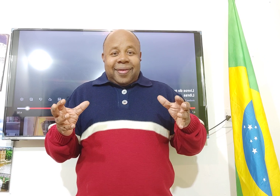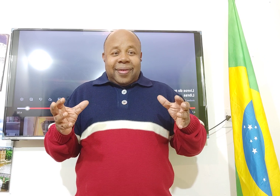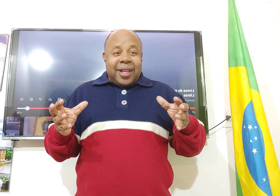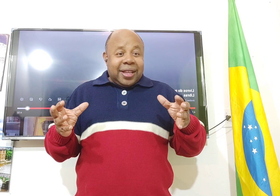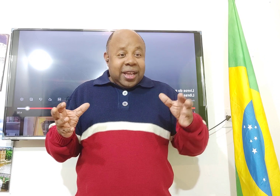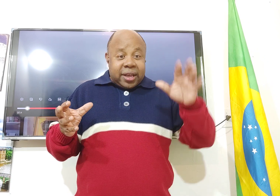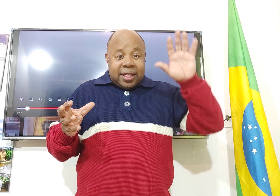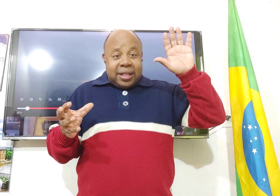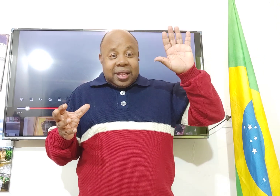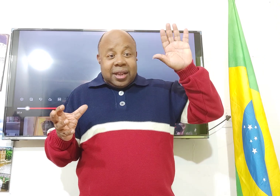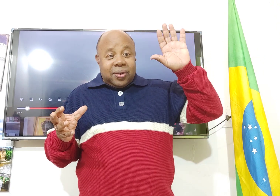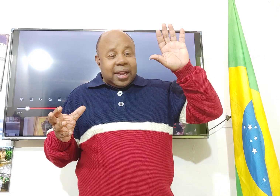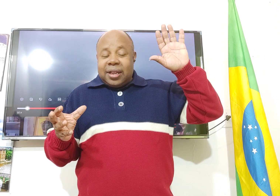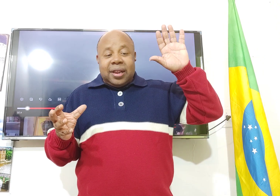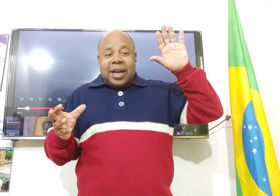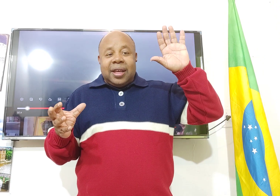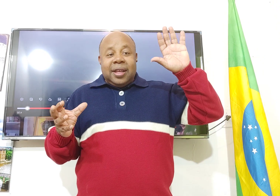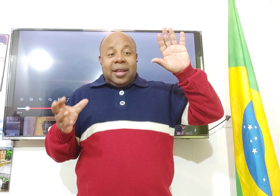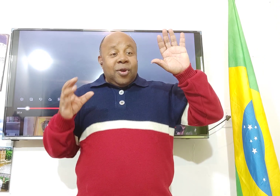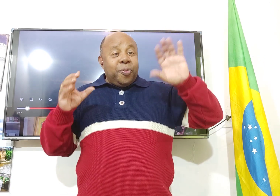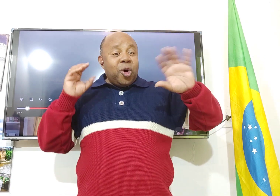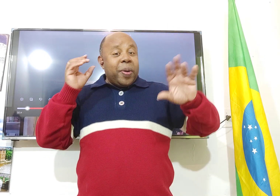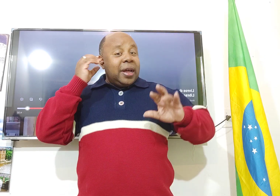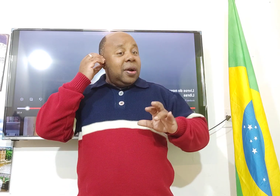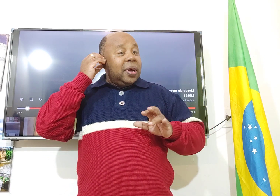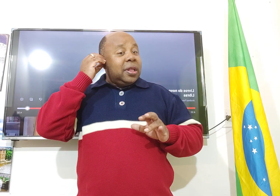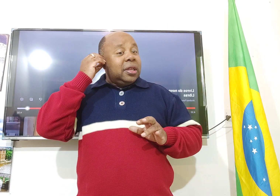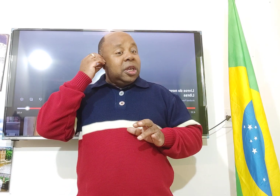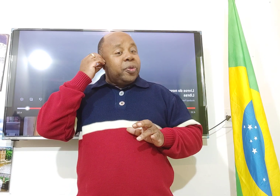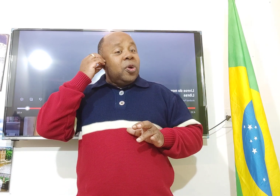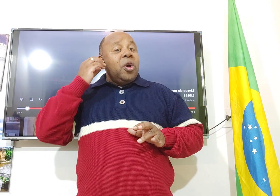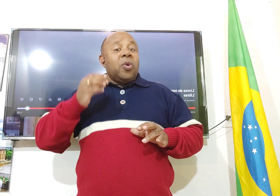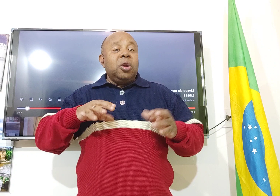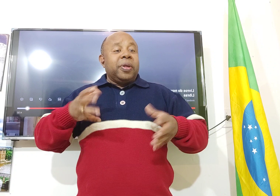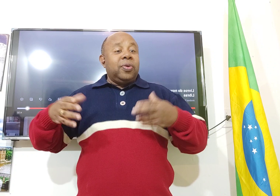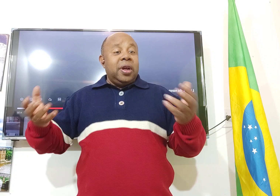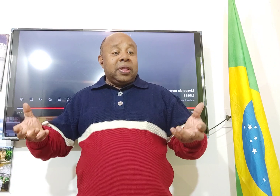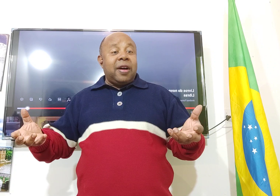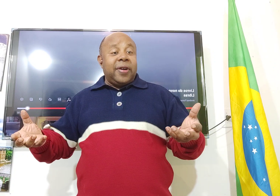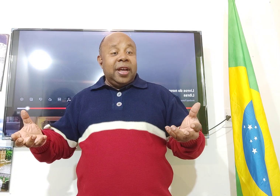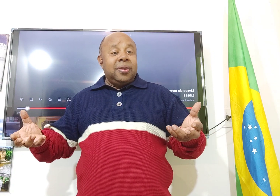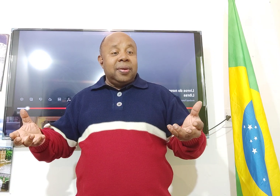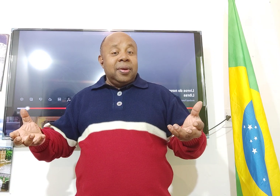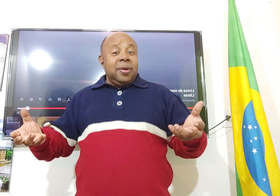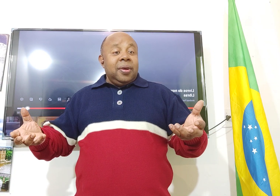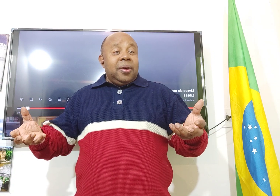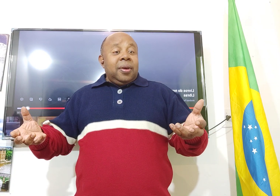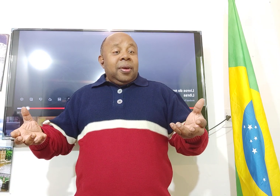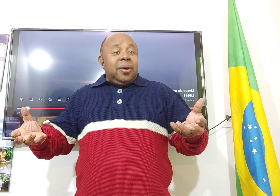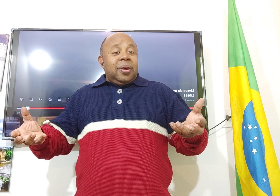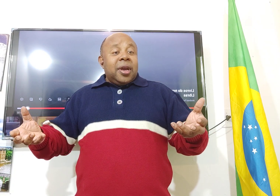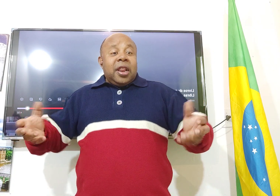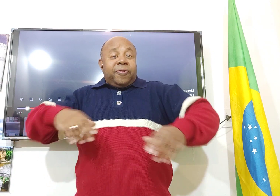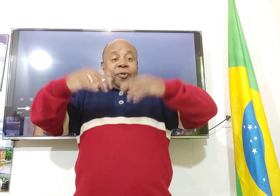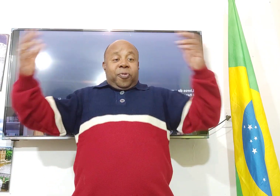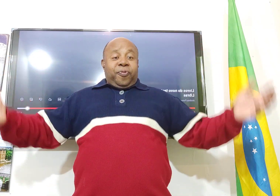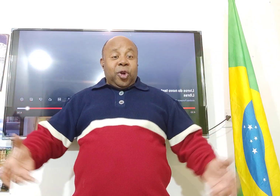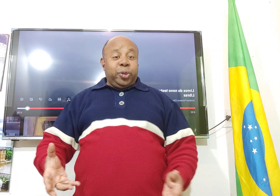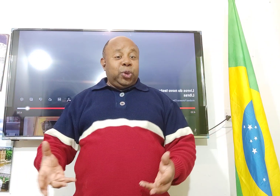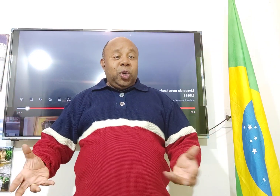Tá entendendo? Quem tá entendendo? Não tá entendendo nada. Um pouco para cada um, assim, tipo, quando o pastor Nelson estava falando, ele falou pro surdo